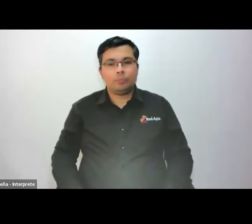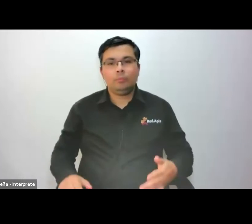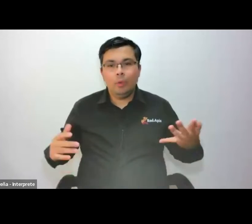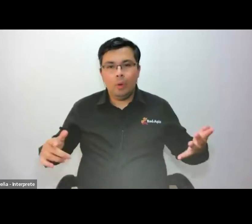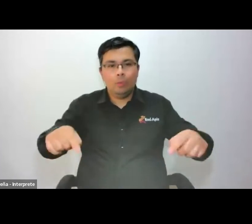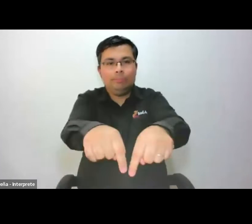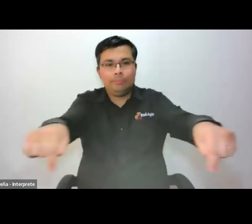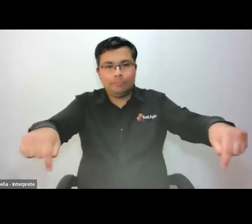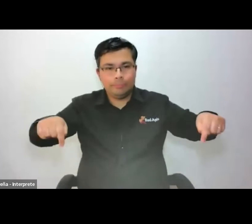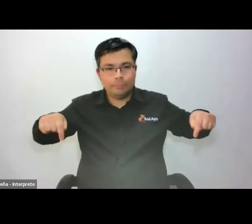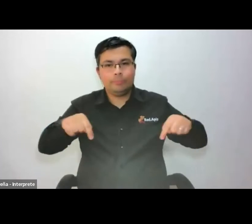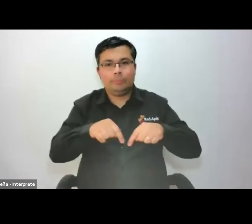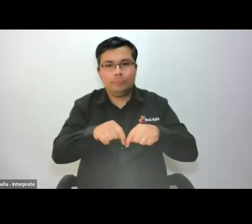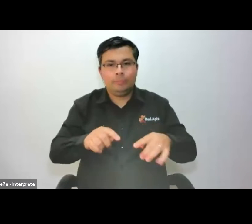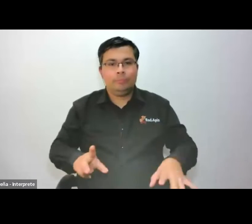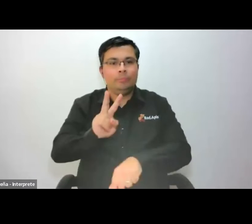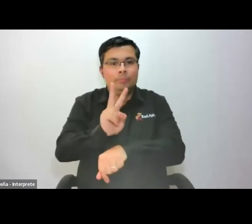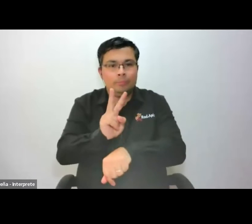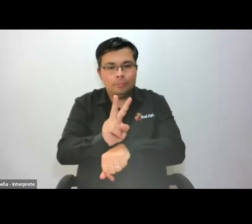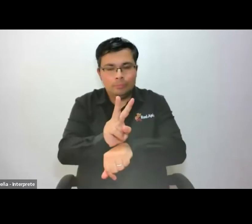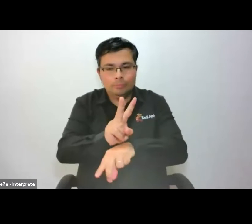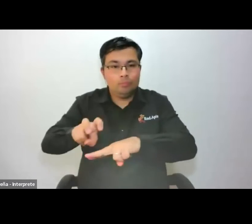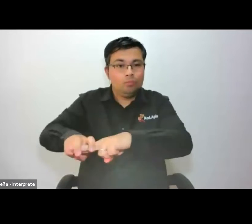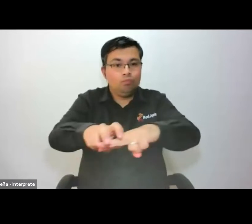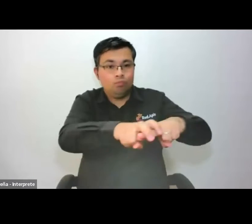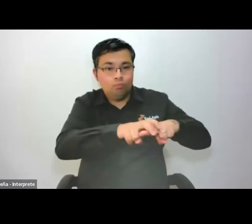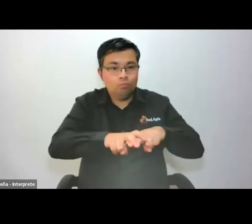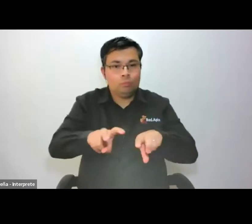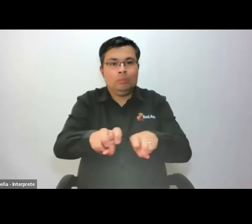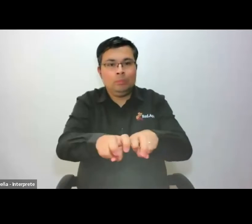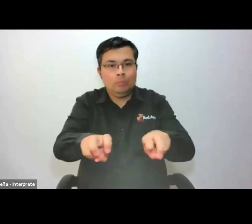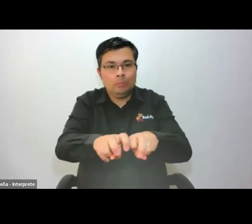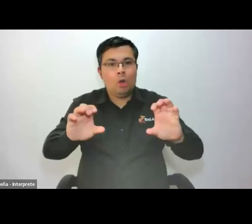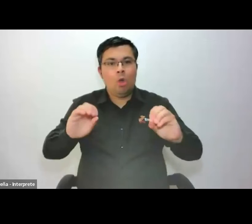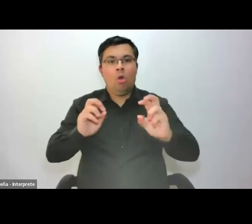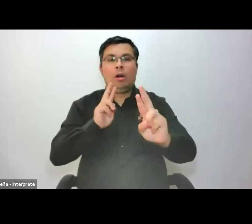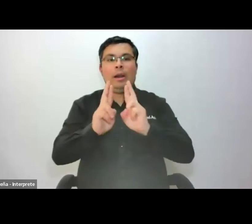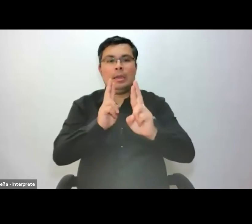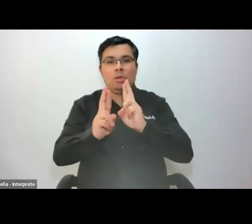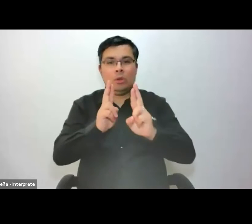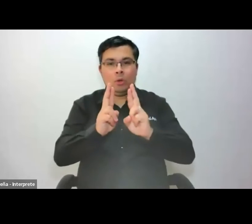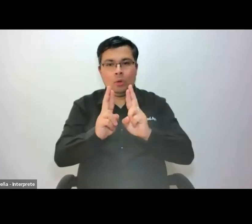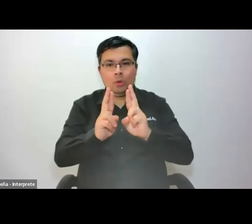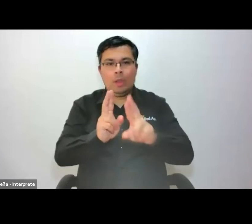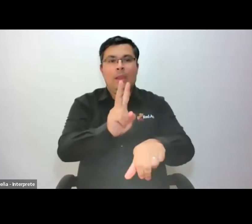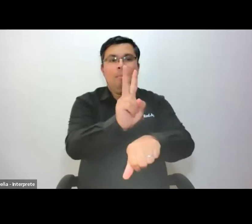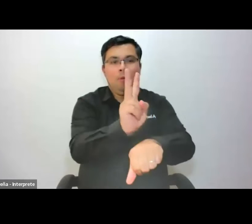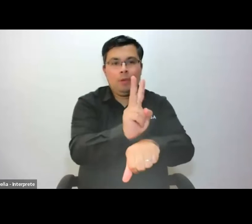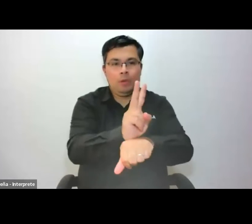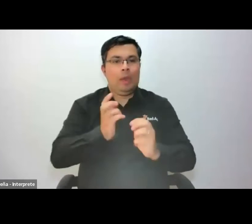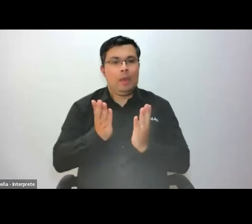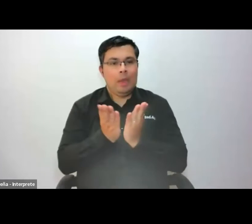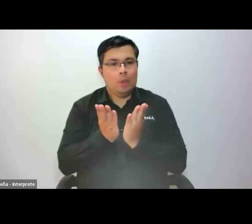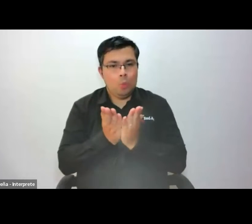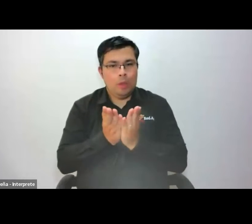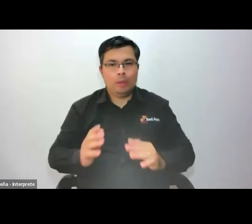la relación que se genera dentro de los adultos y los estudiantes, es fundamental que potenciemos la